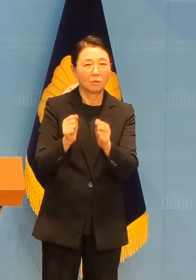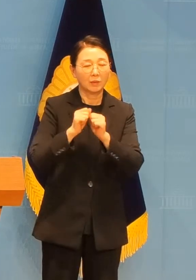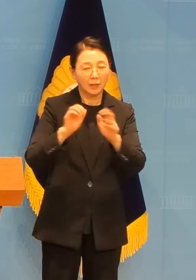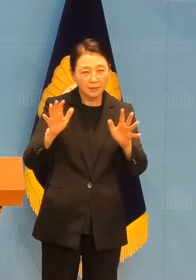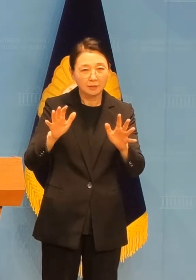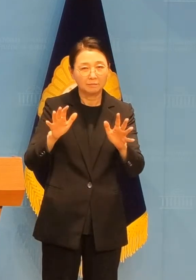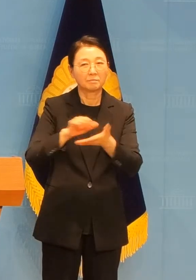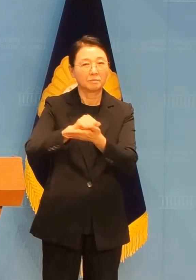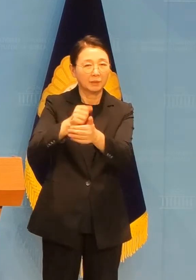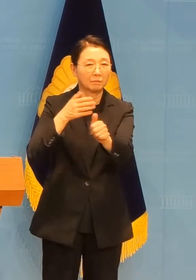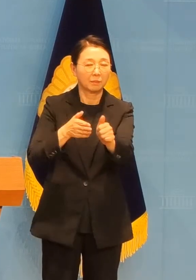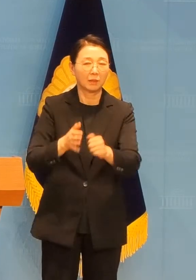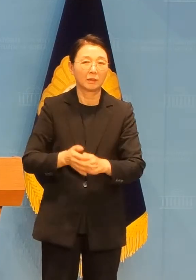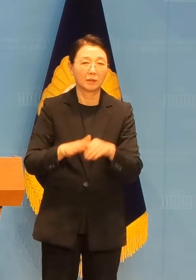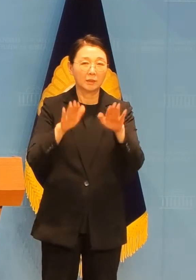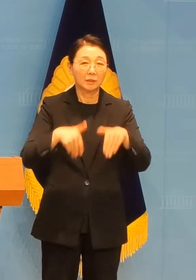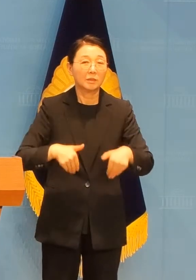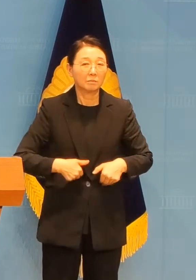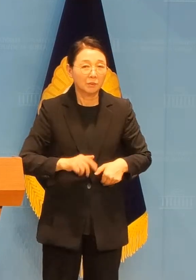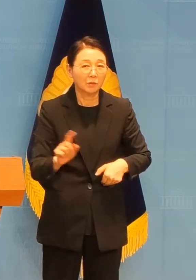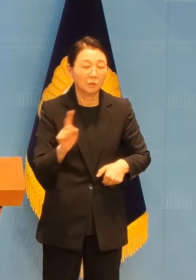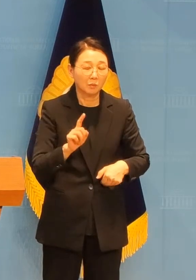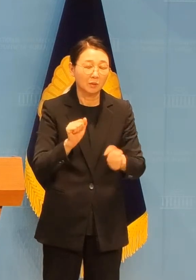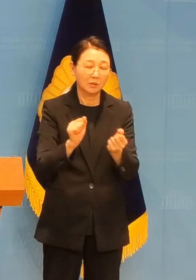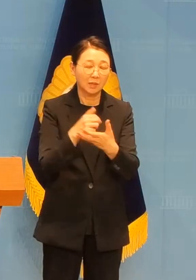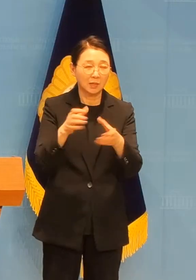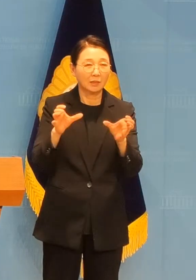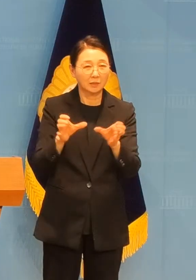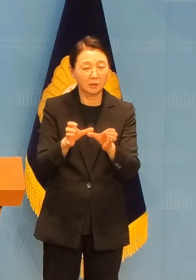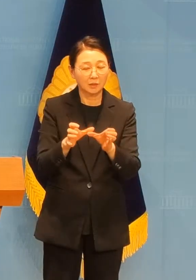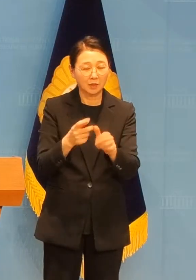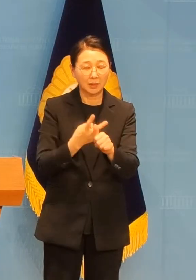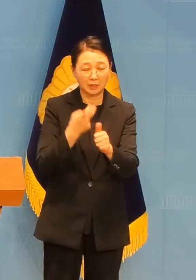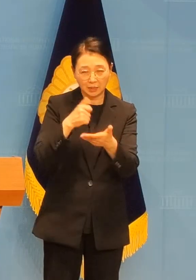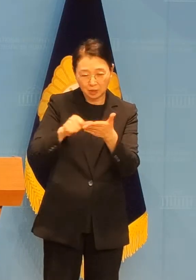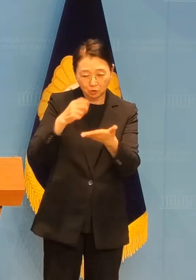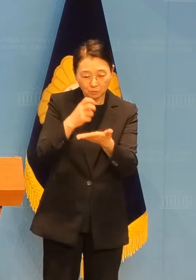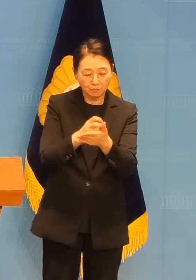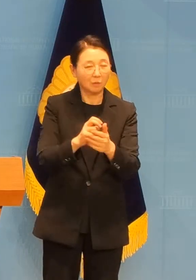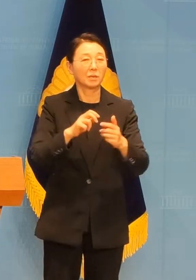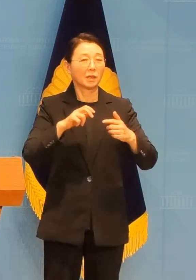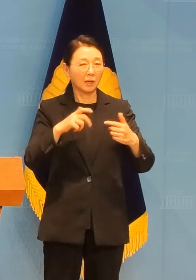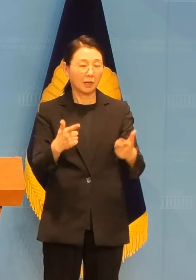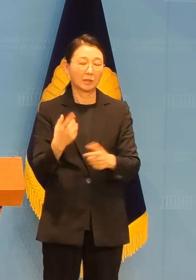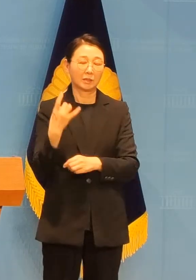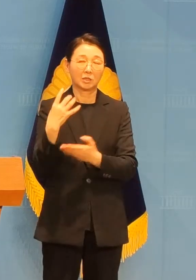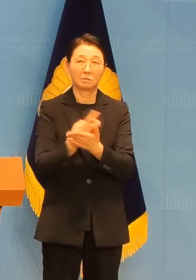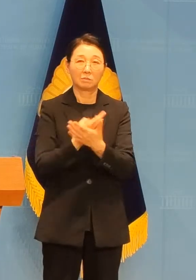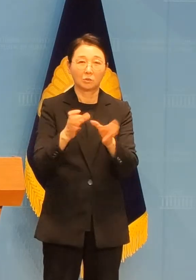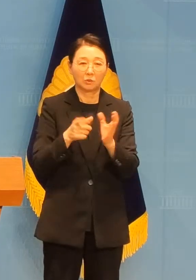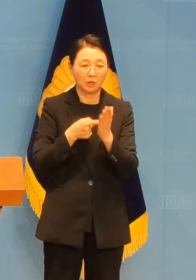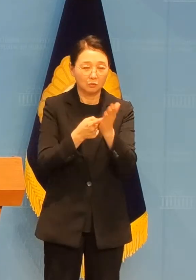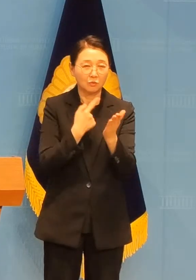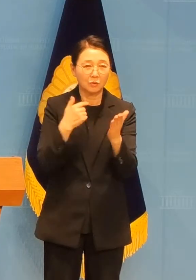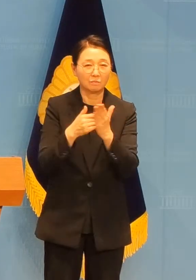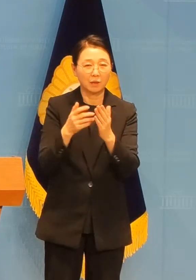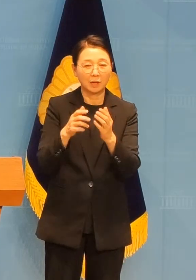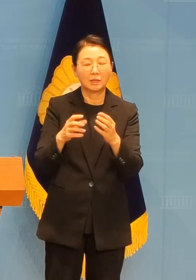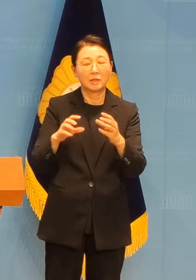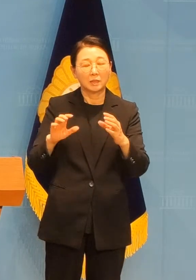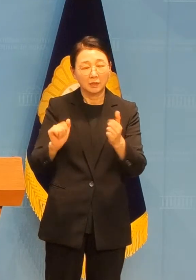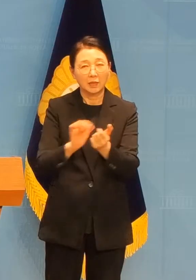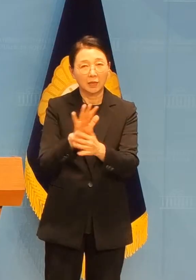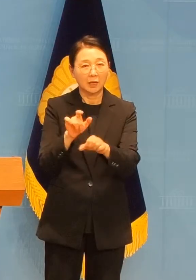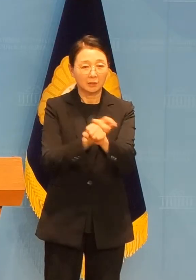받아들이십시오. 지금 필요한 건 내란 정당의 탄핵 지우기법이 아니라 기본소득당이 추진해온 내란 종식